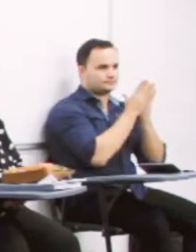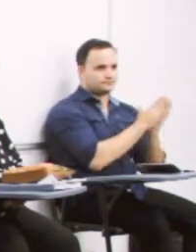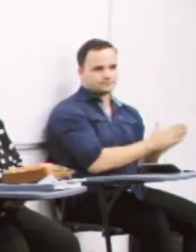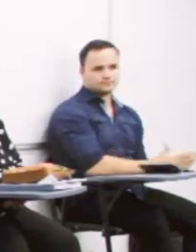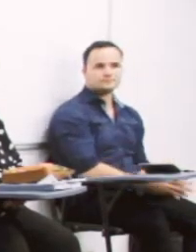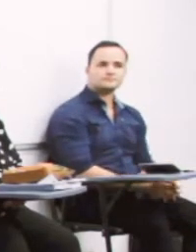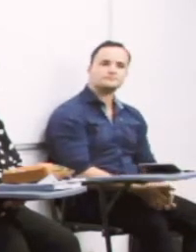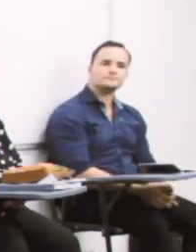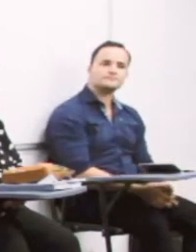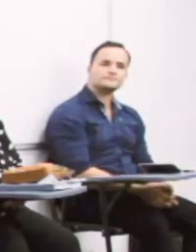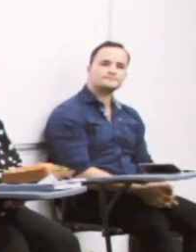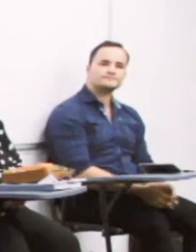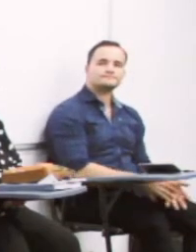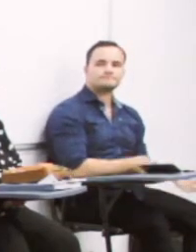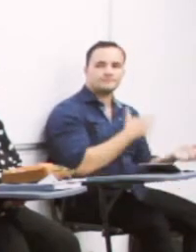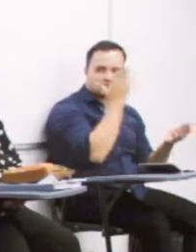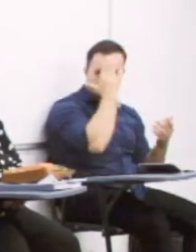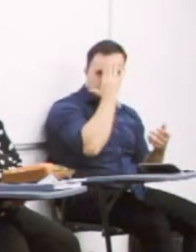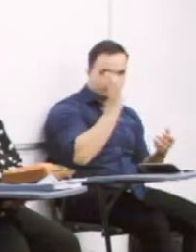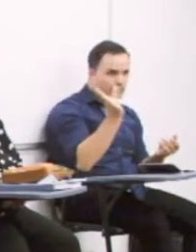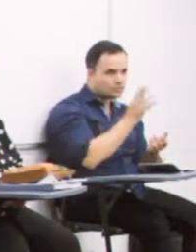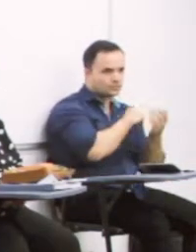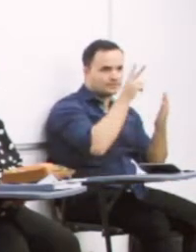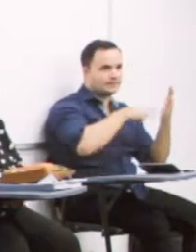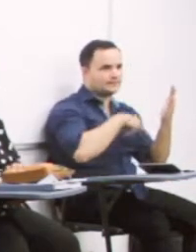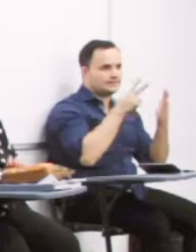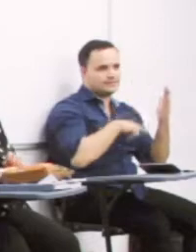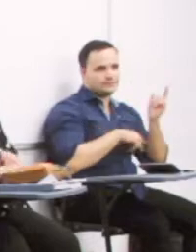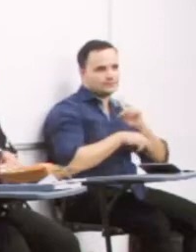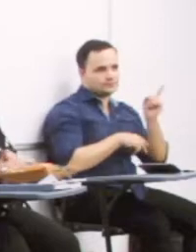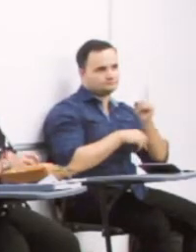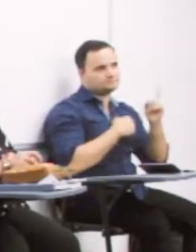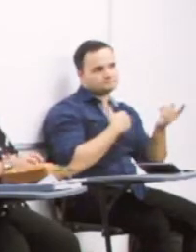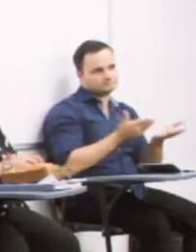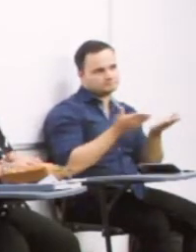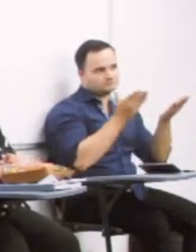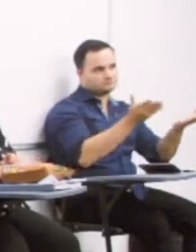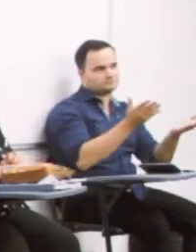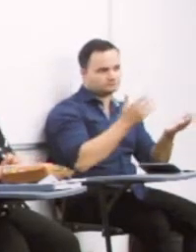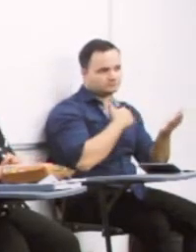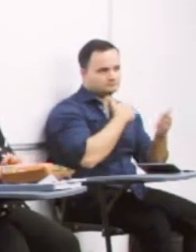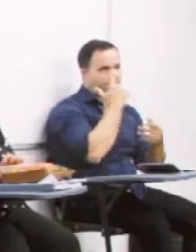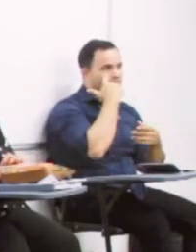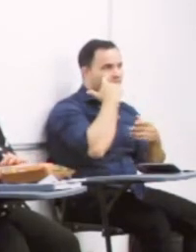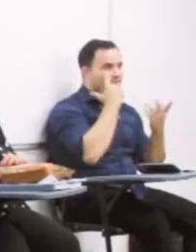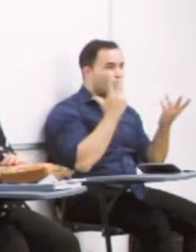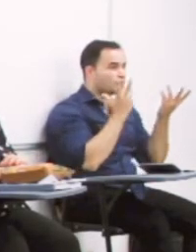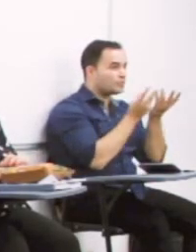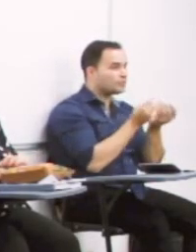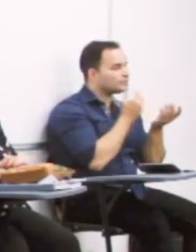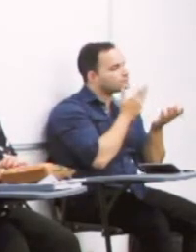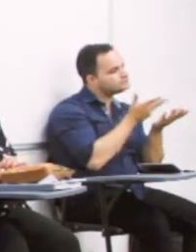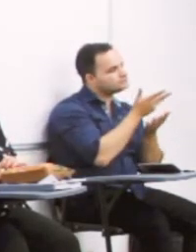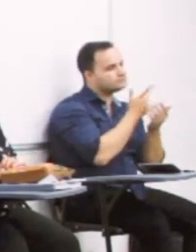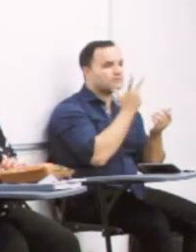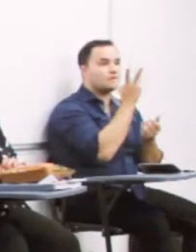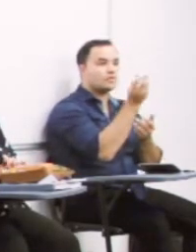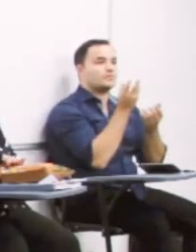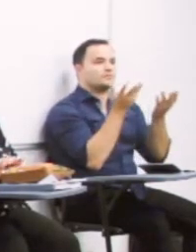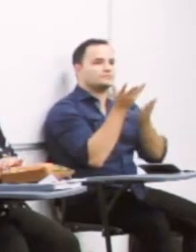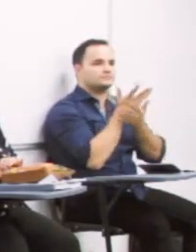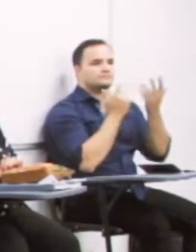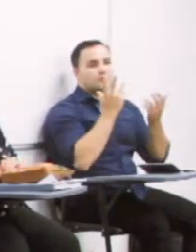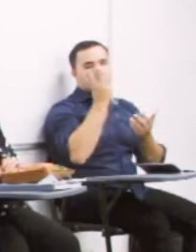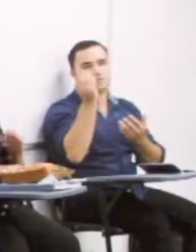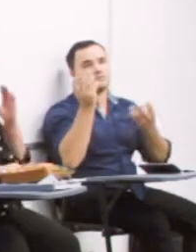compañeros han leído los textos, entonces yo les voy a invitar al interior del grupo que los que leyeron